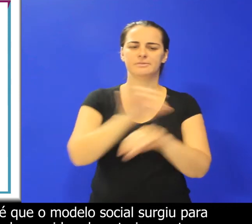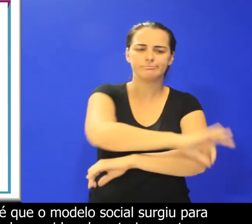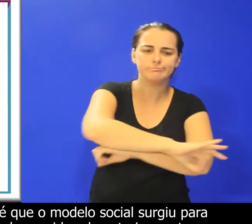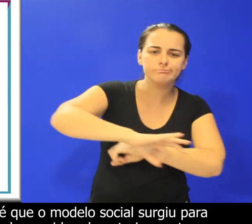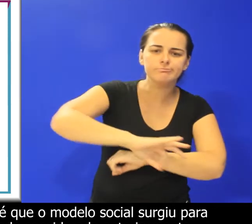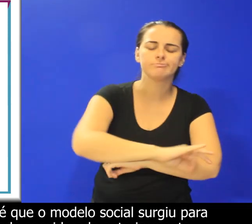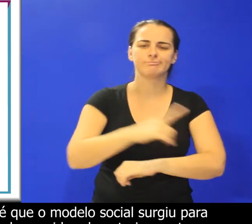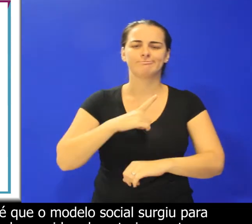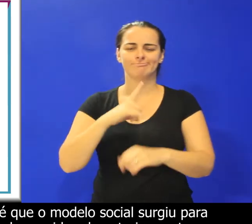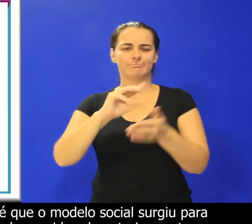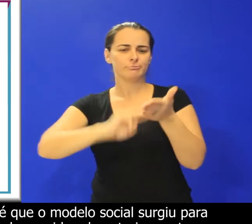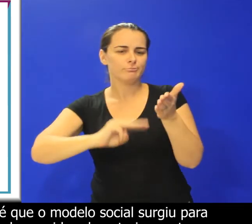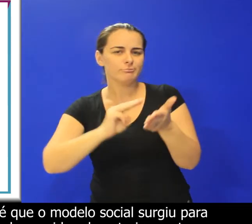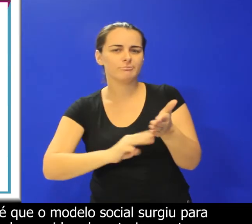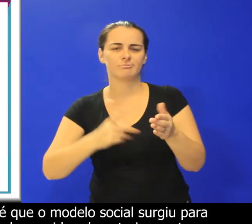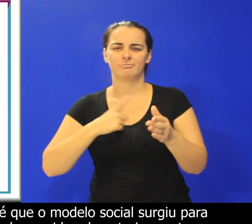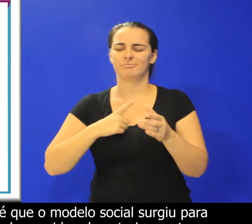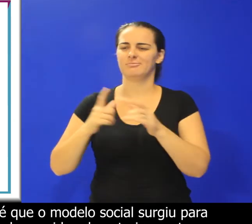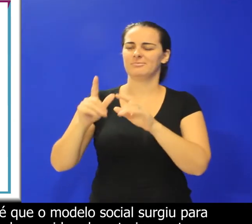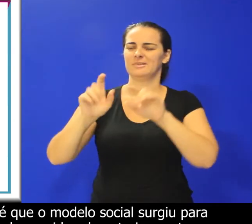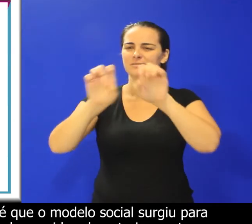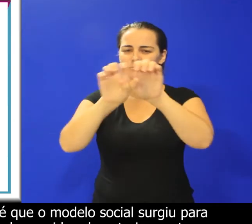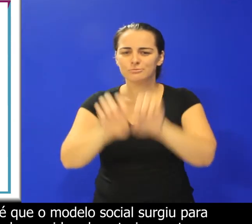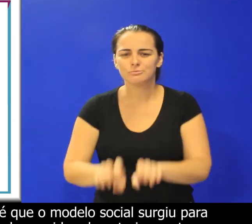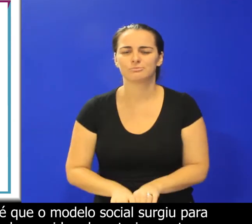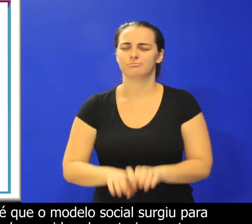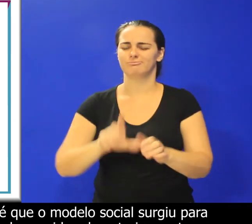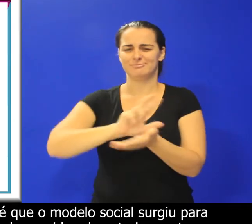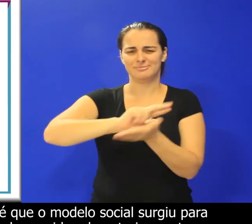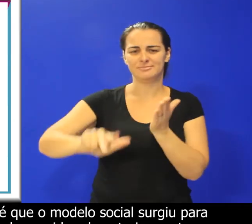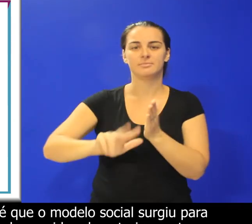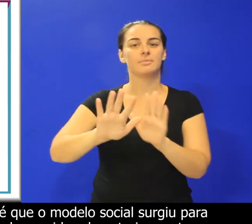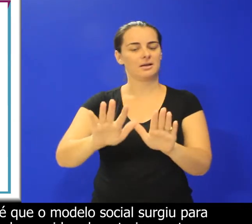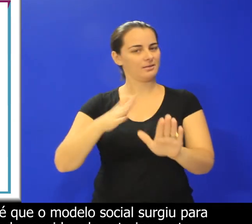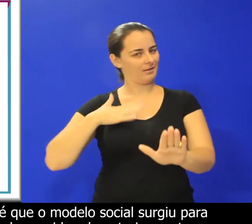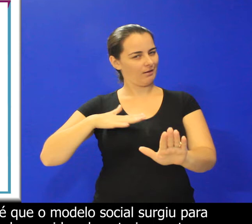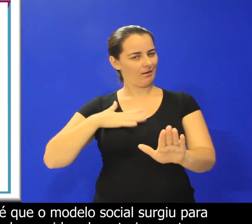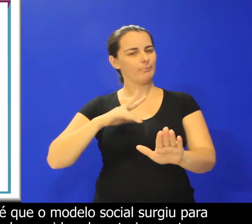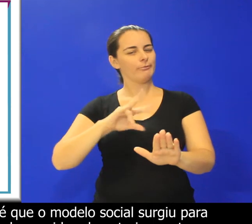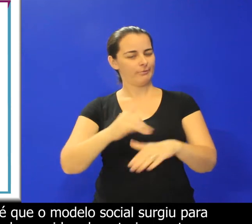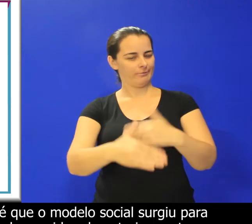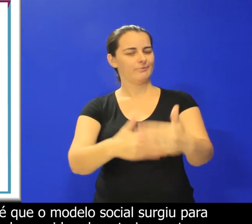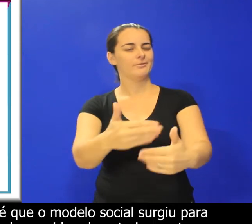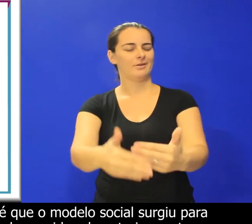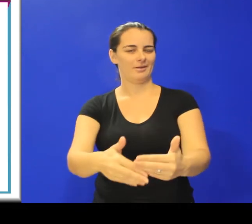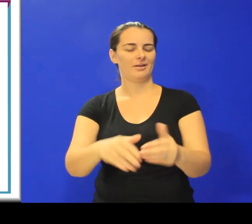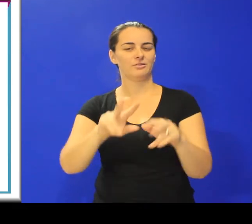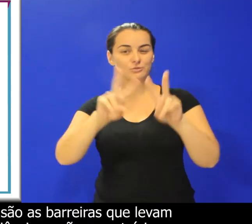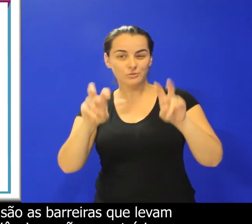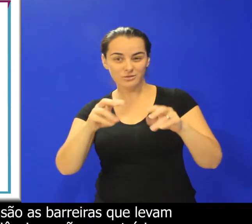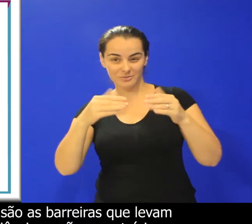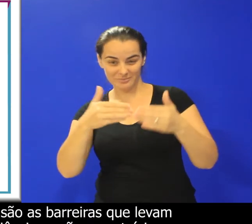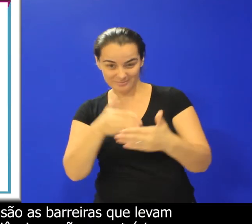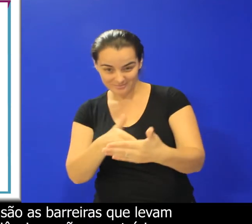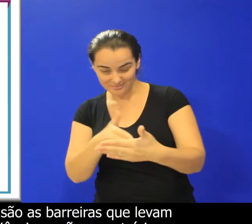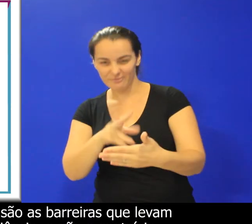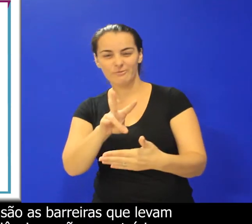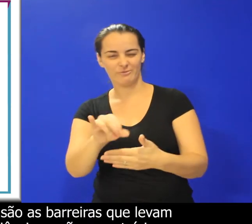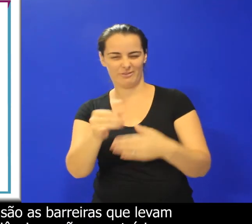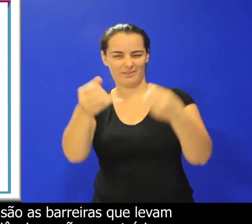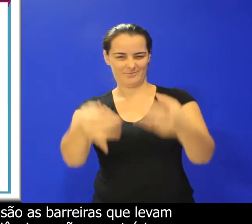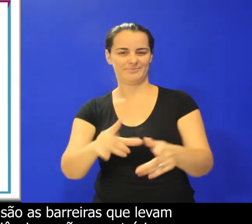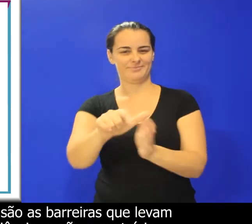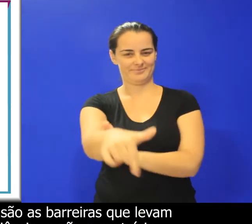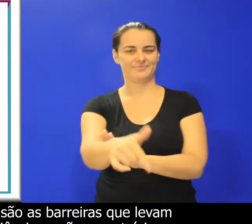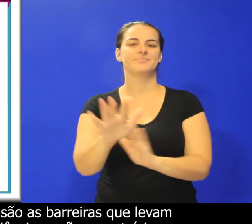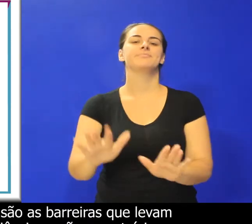fixar aqui é que o modelo social surgiu para inverter a lógica de causalidade considerada anteriormente. Agora, entendemos